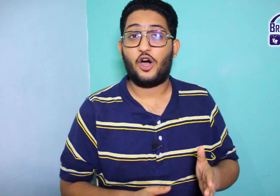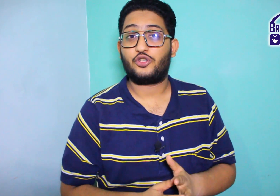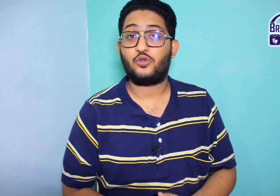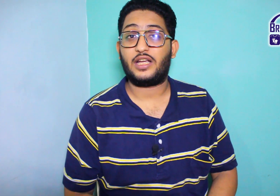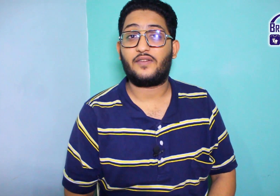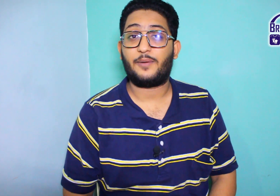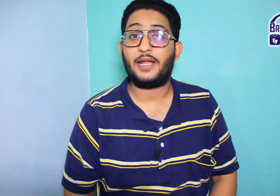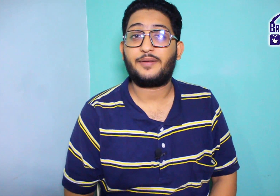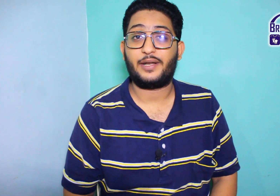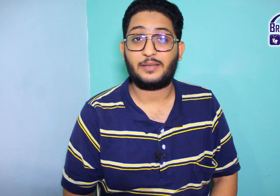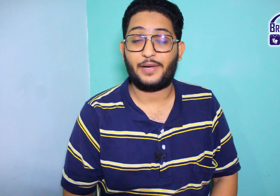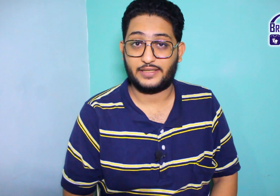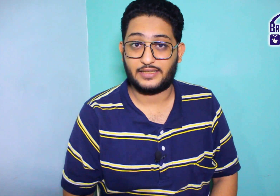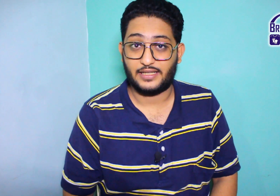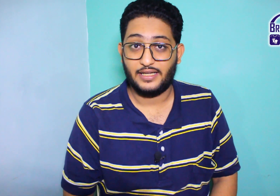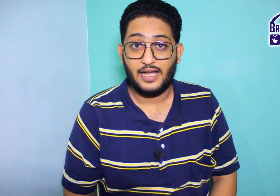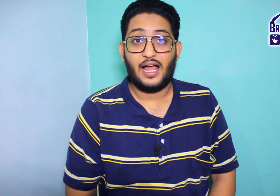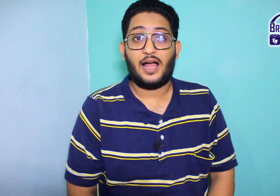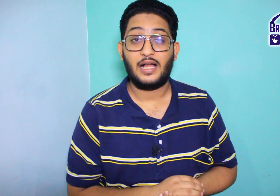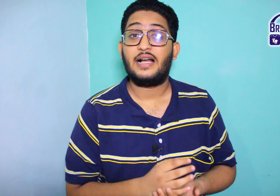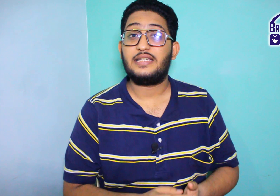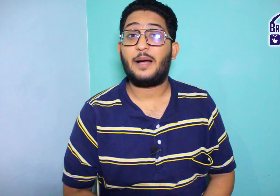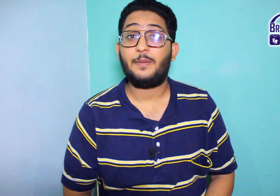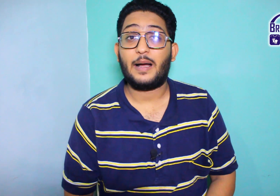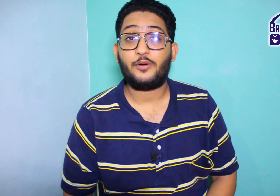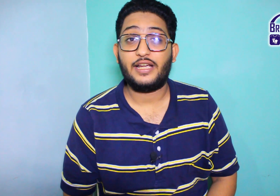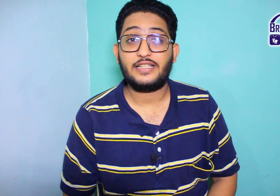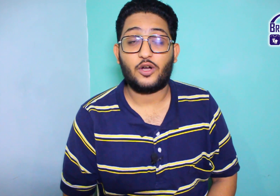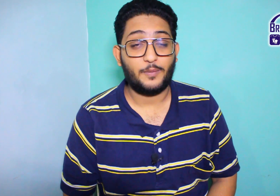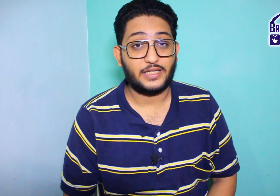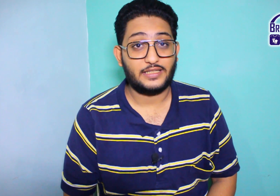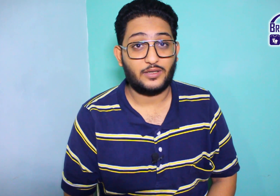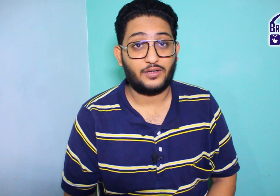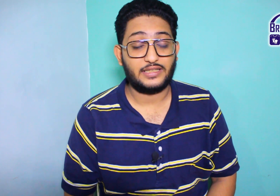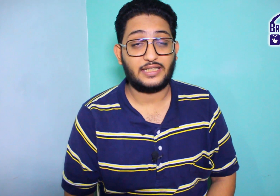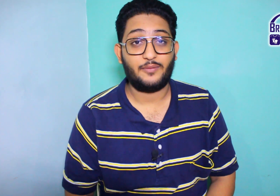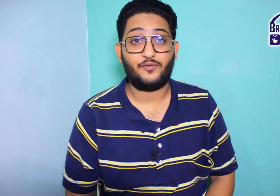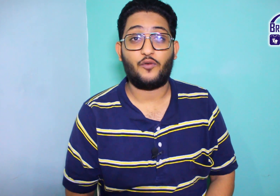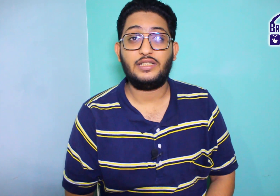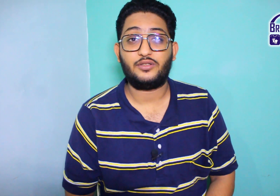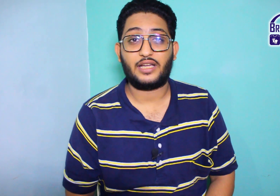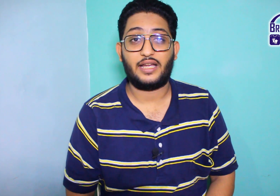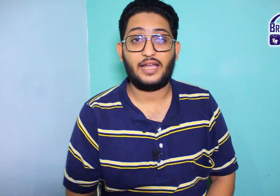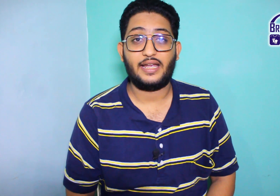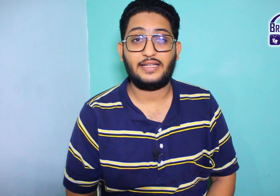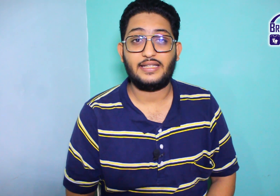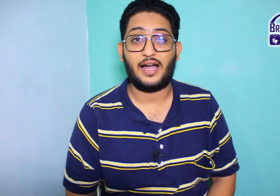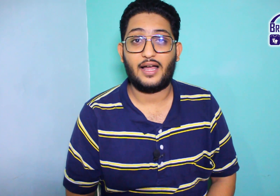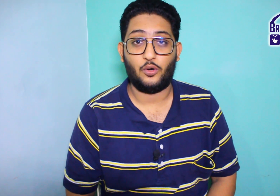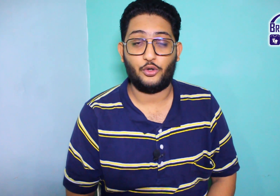और शुरू से एक दफा फिर मेरे साथ प्रैक्टिस करें। यहाँ पे मैं आपको एक चीज और बताना चाहूंगा। जिस तरह हम वॉवेल्स होते हैं ए ई आई ओ